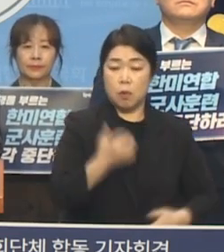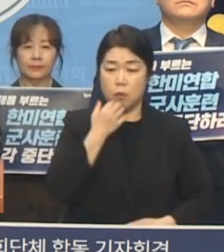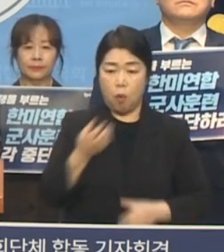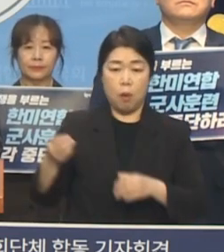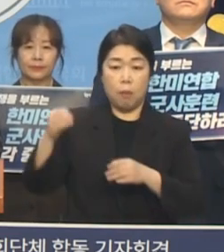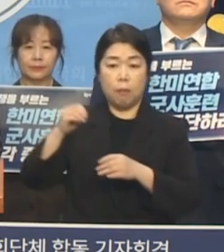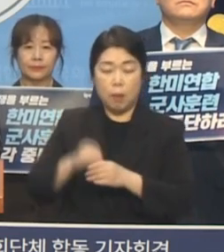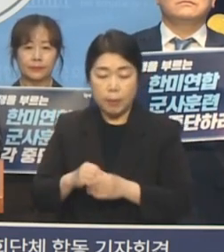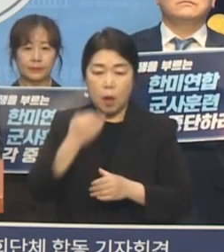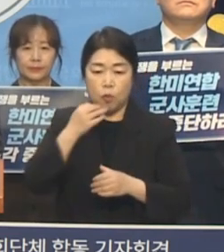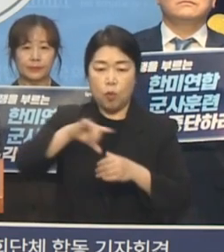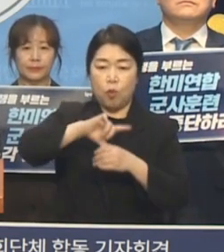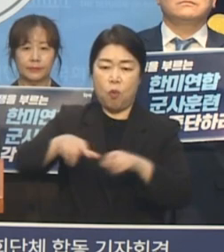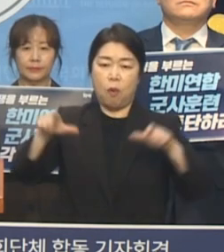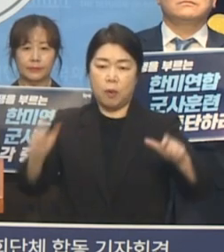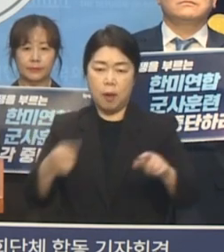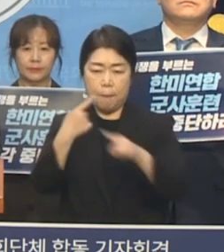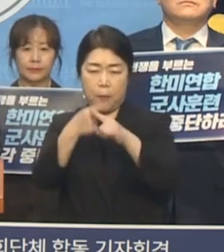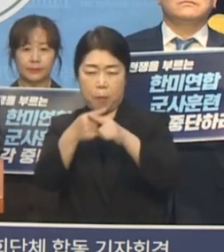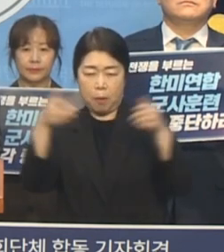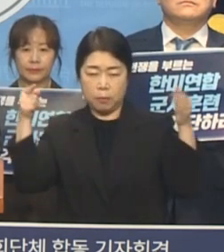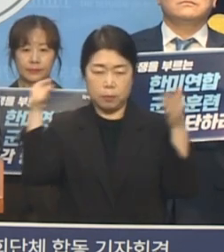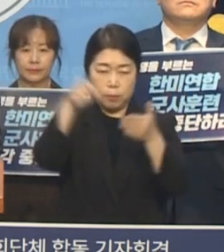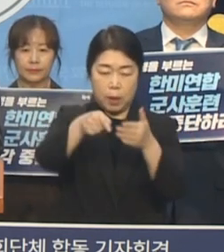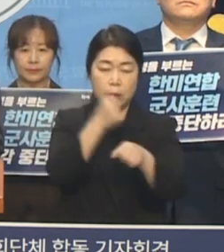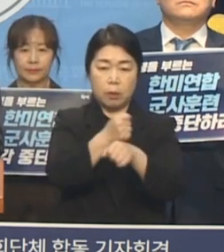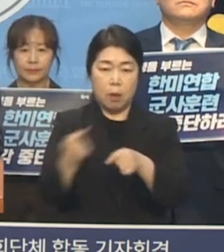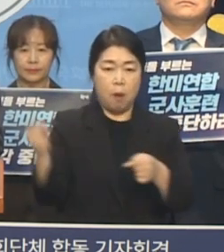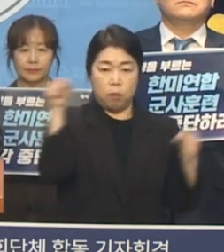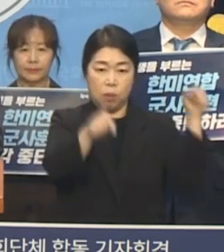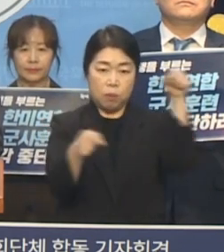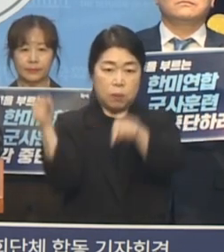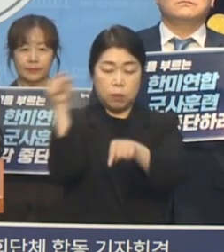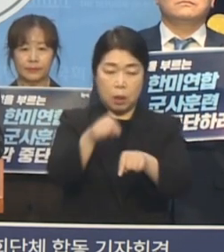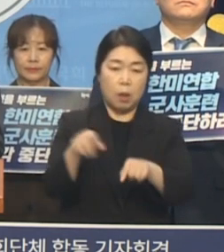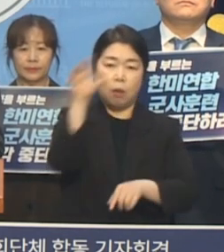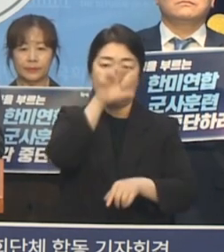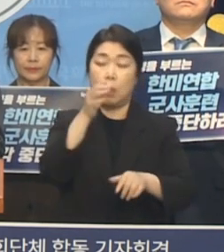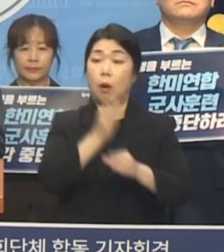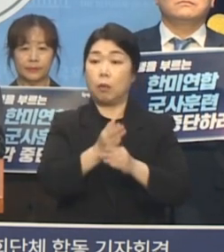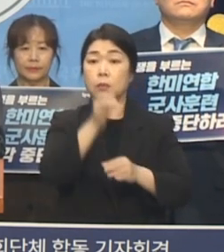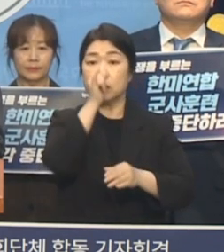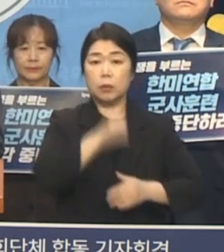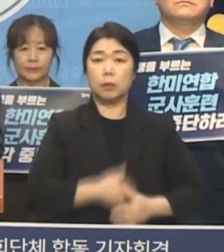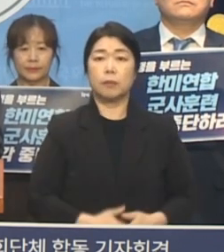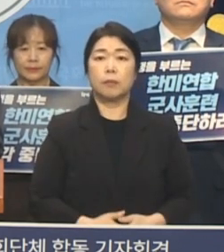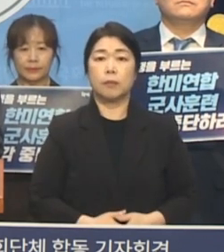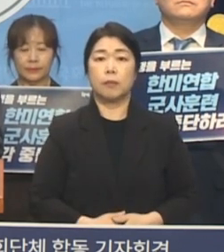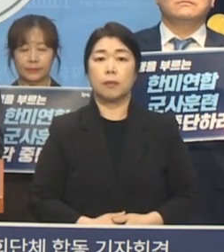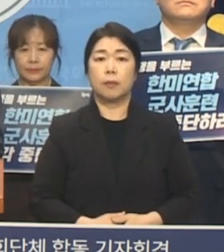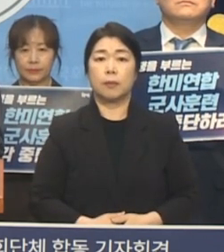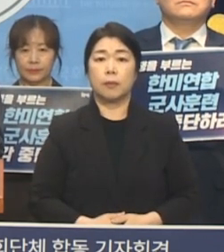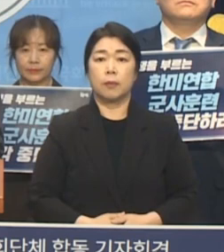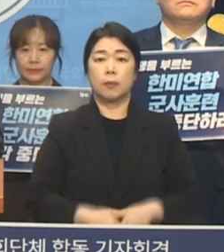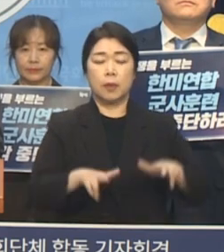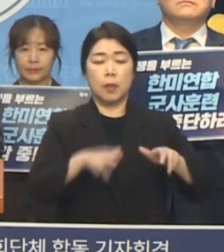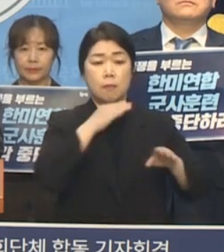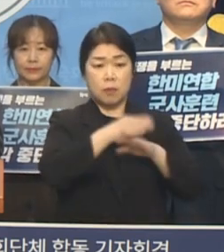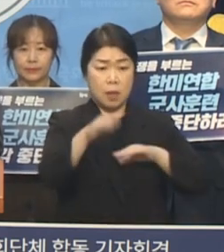포함한 수도권을 타격권에 두고 있다는 포사격 부대의 훈련을 현지 지도하는 등 초강경 대응에 나서고